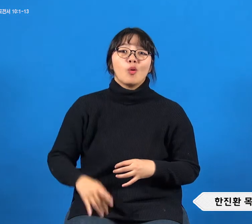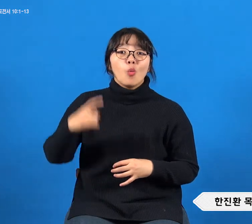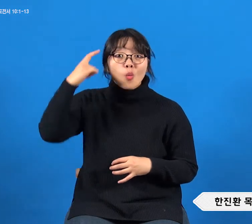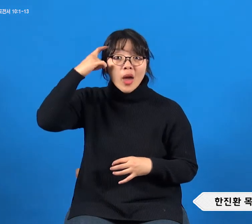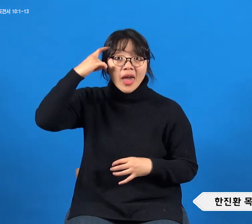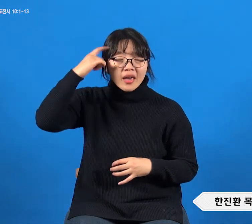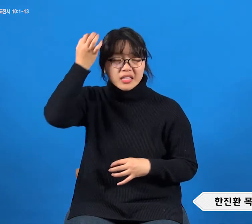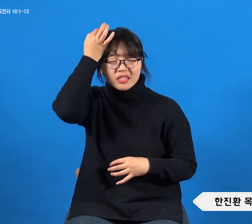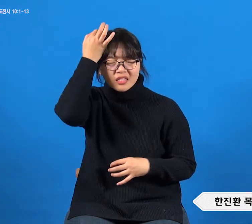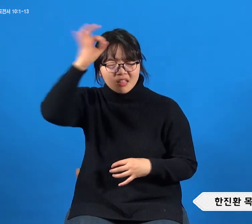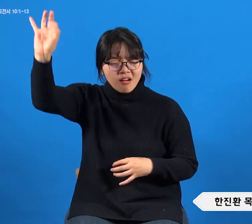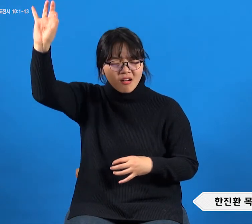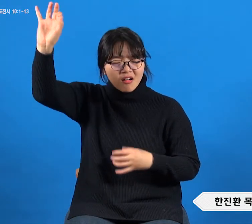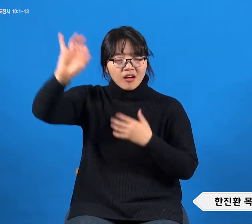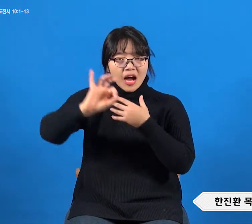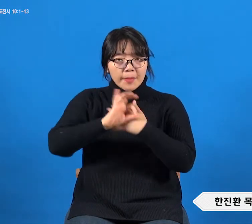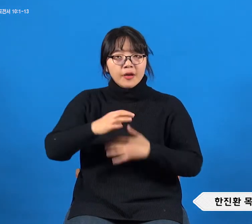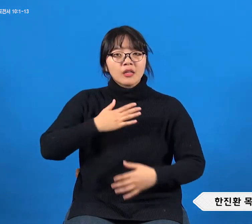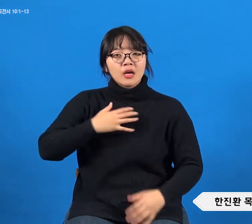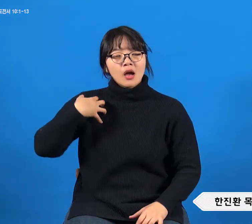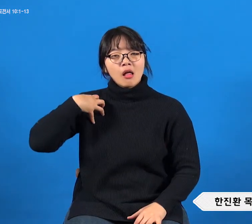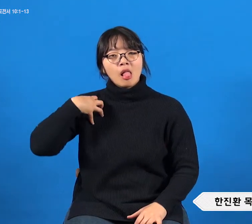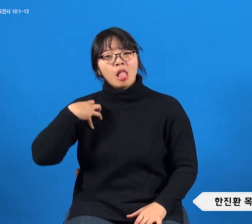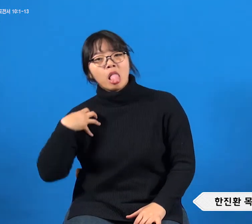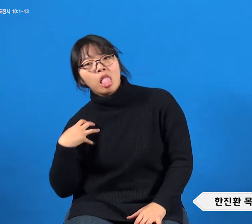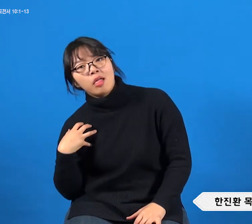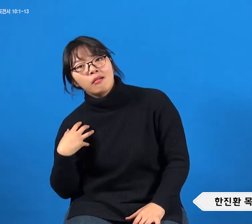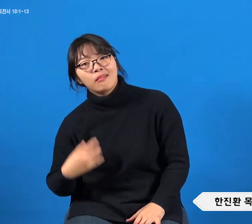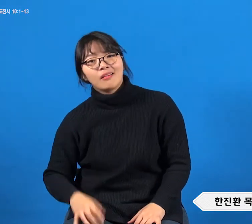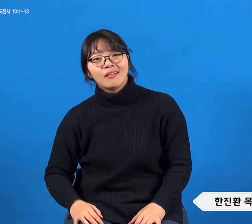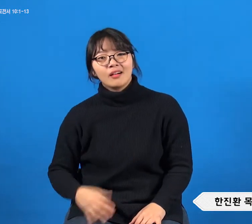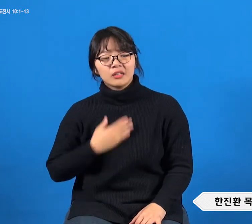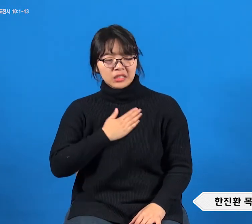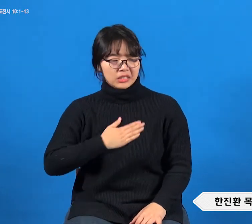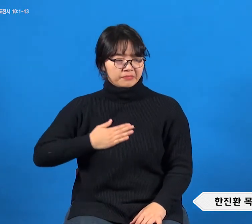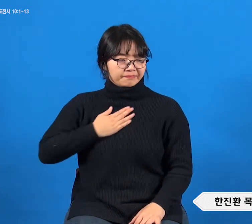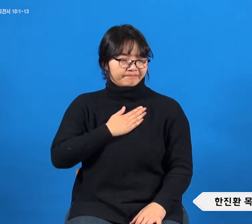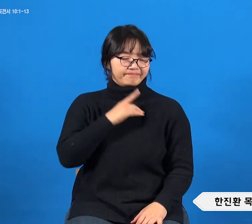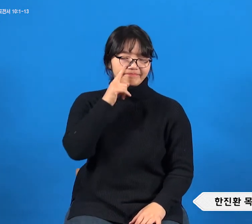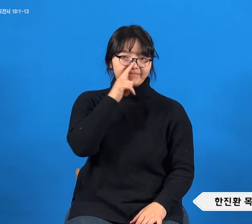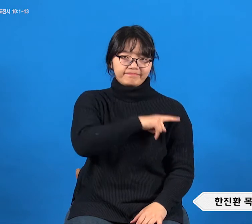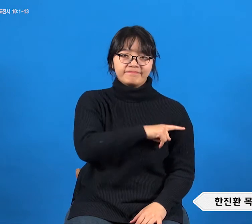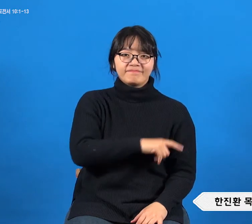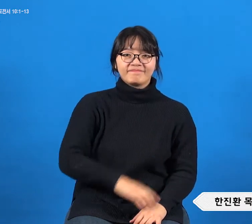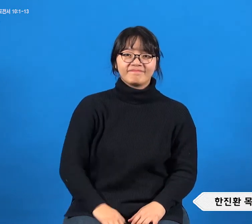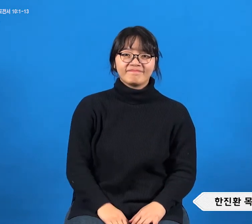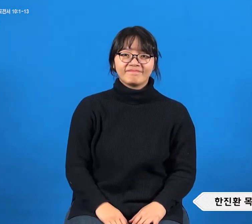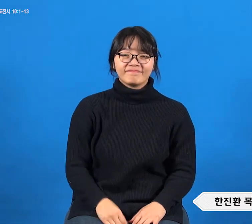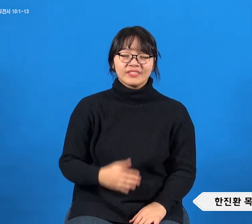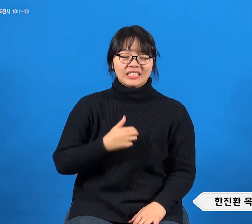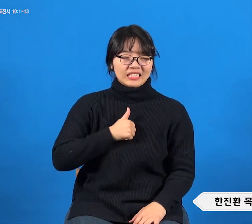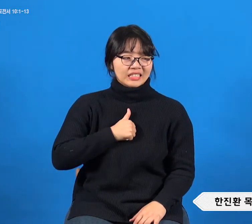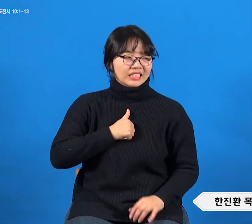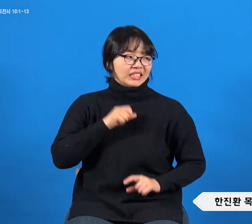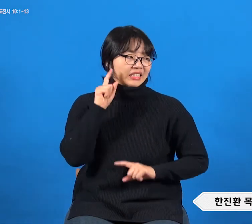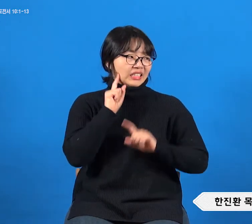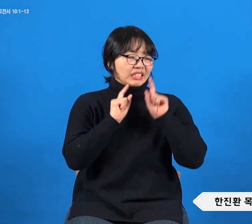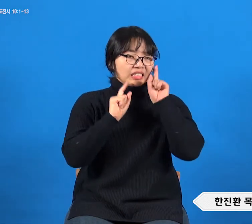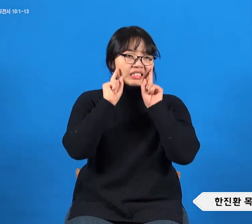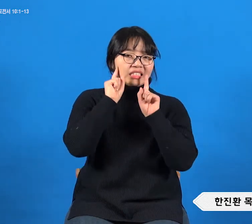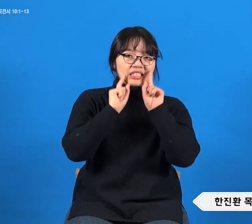똑바로 바라보면 부담스럽고 또 기분도 별로 좋지도 않고 자존심도